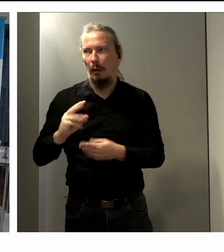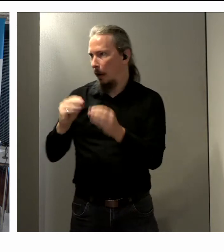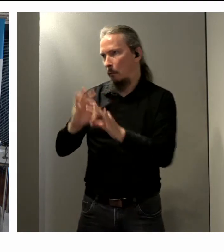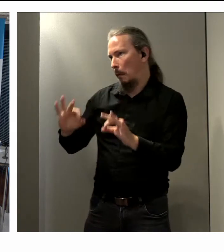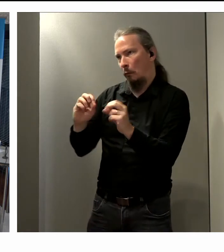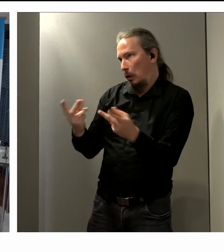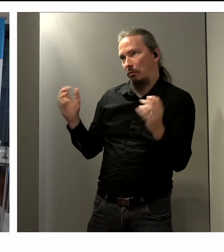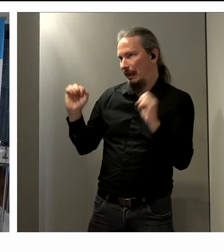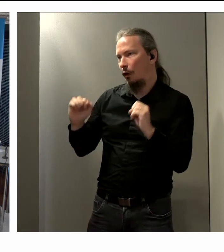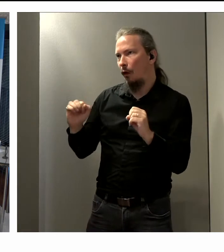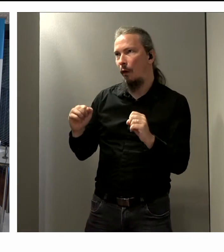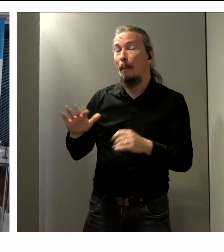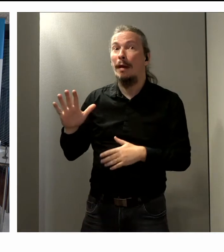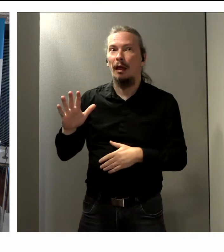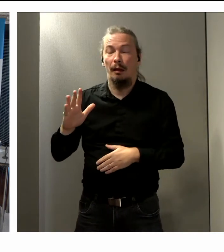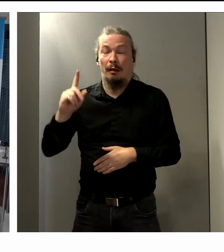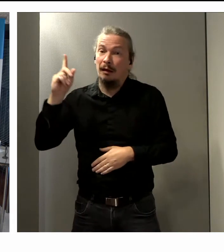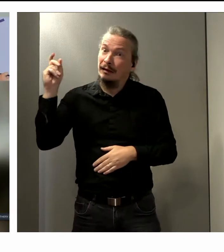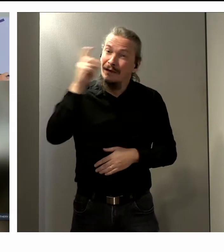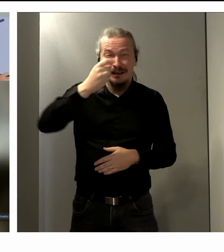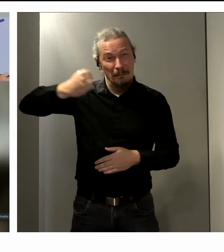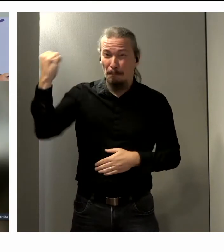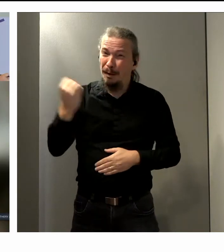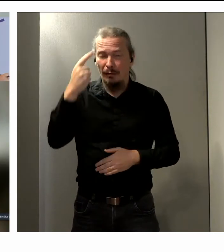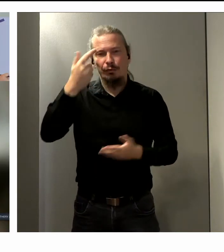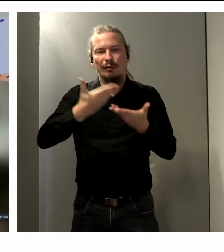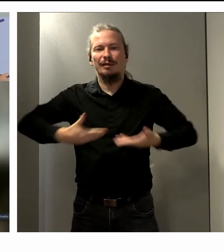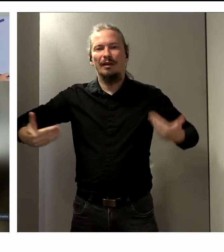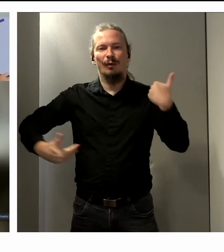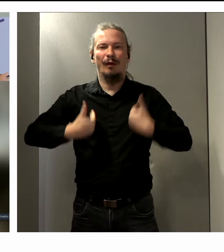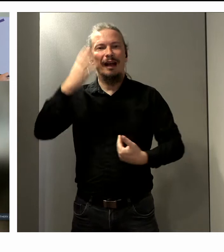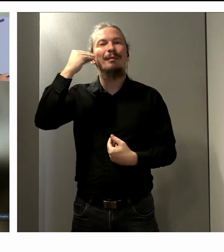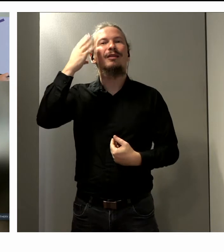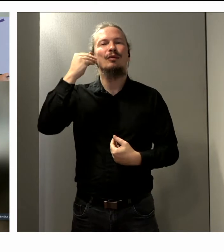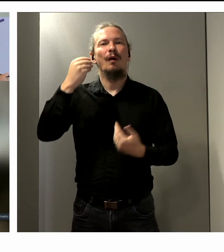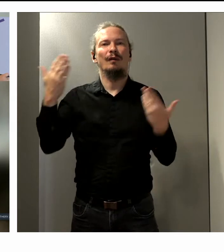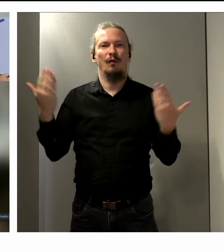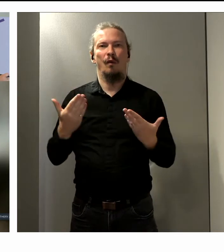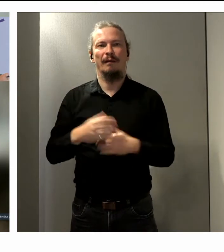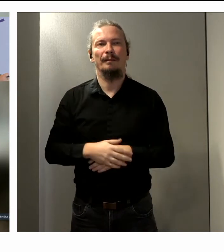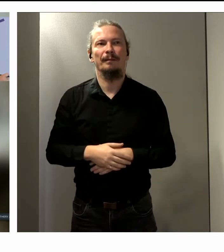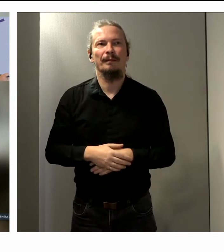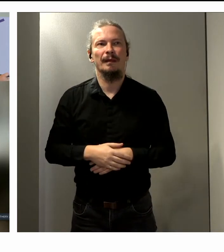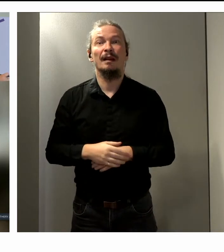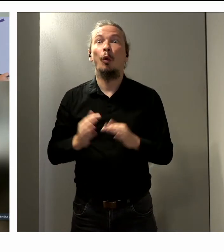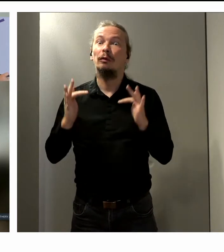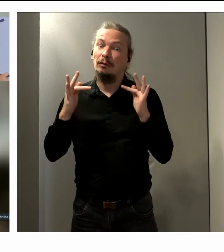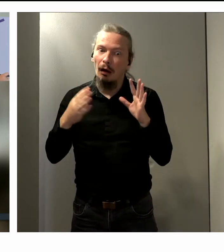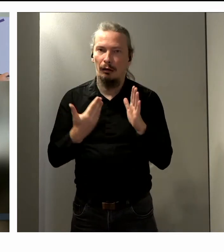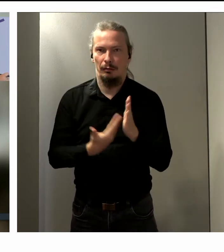pense que la plus grosse difficulté pour un étudiant en situation de handicap, lorsqu'il accède à l'enseignement supérieur, c'est le